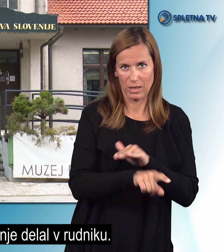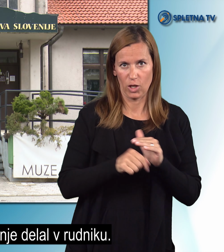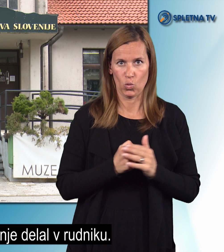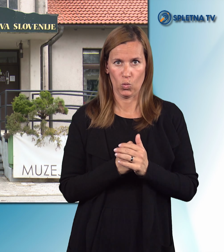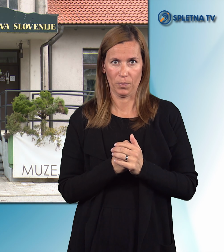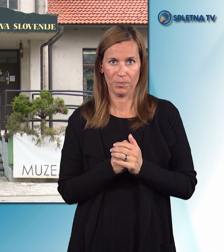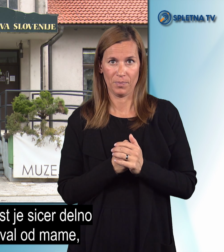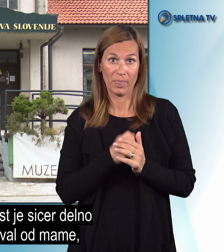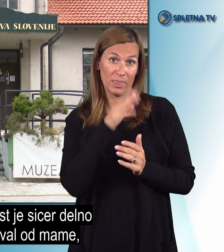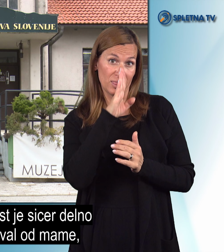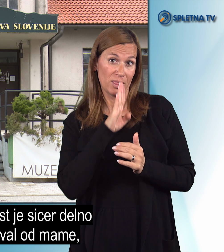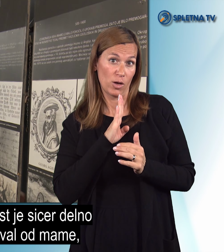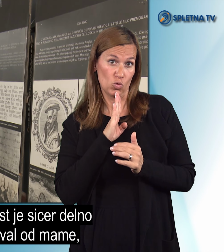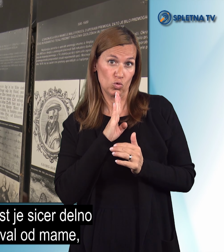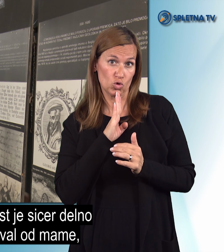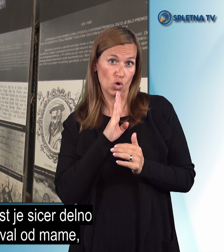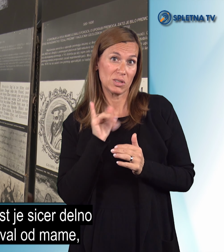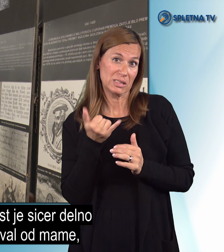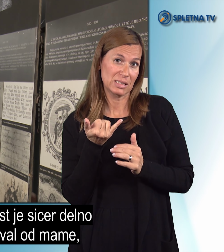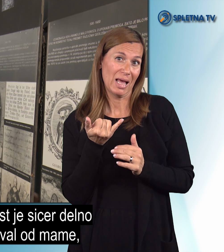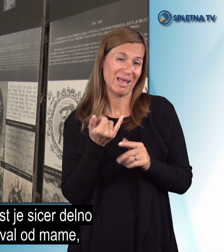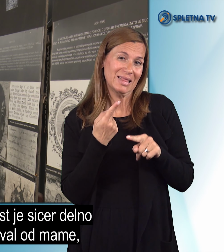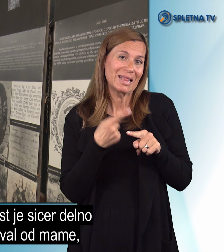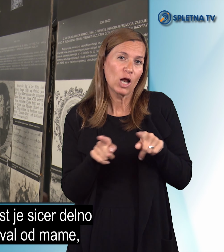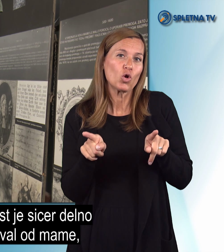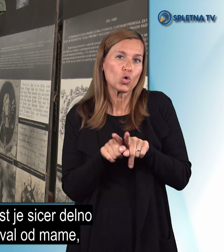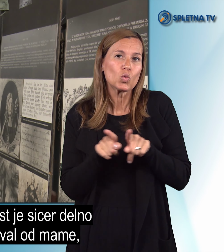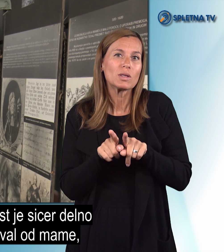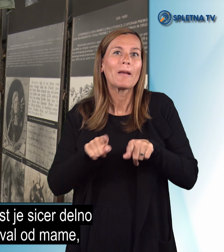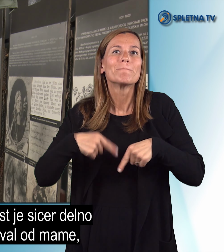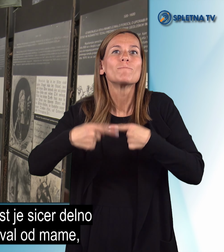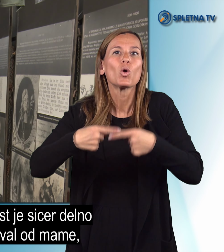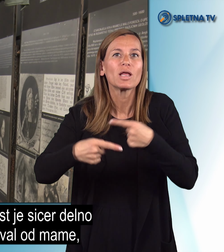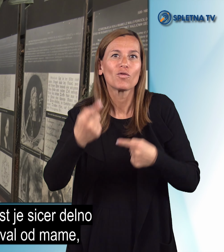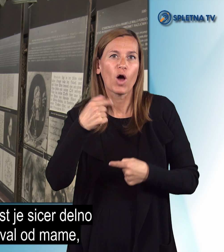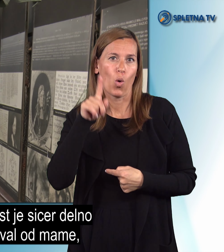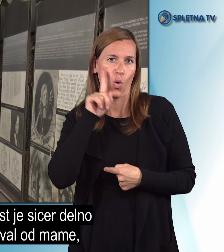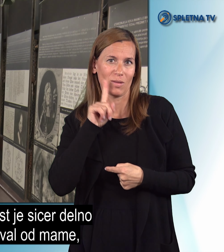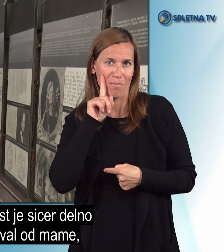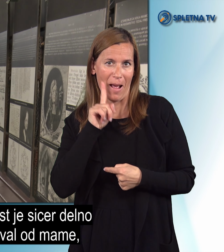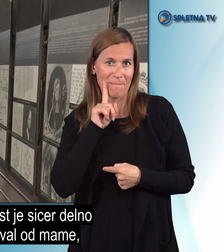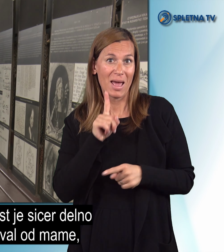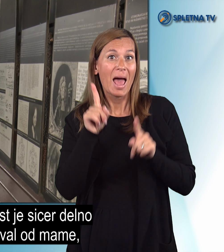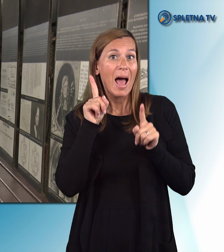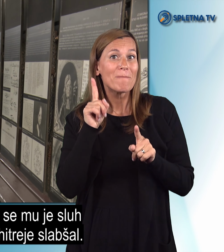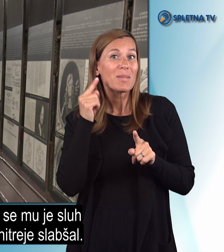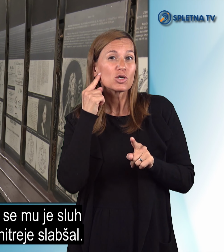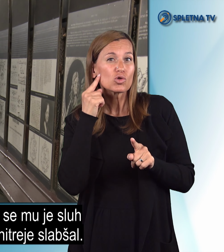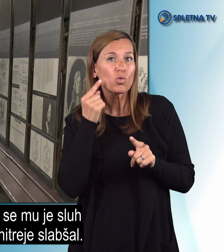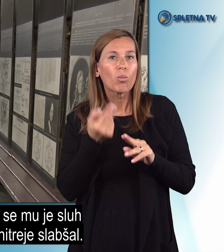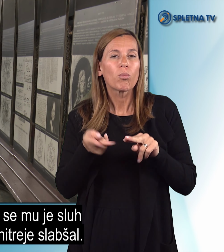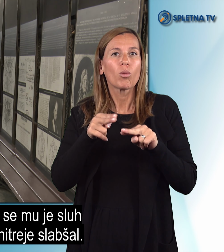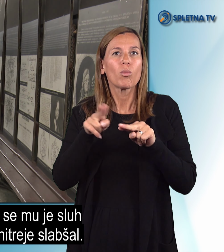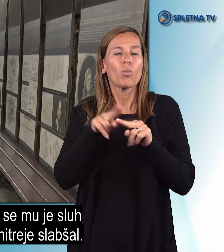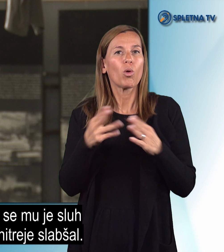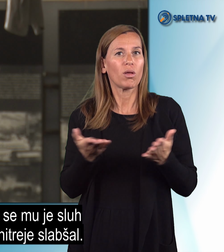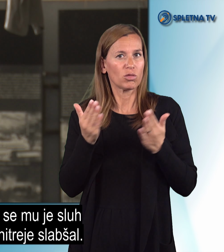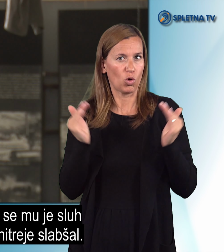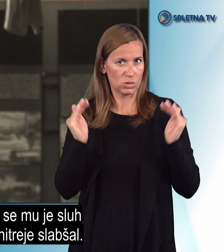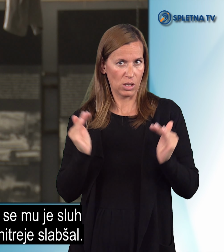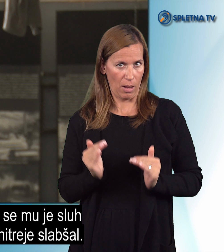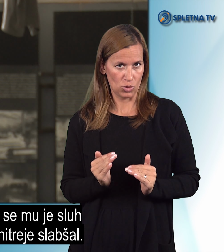rudniku. Naglušnost je sicer delno podedoval od mame, z leti pa se mu je sluh čedalje hitreje